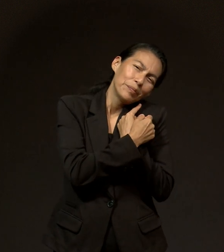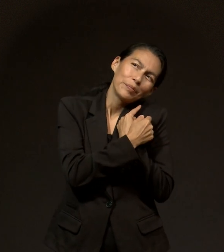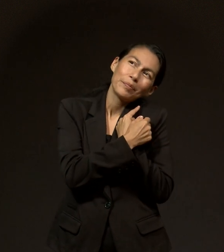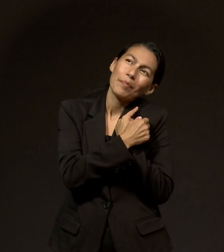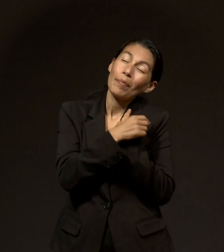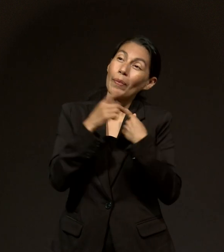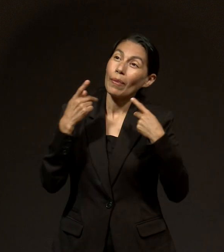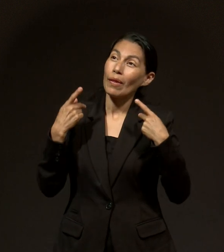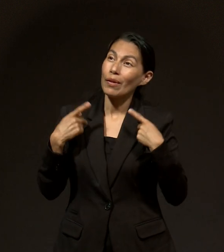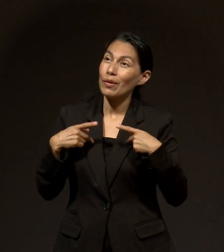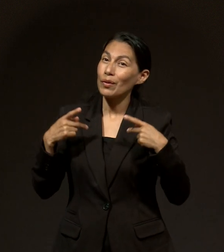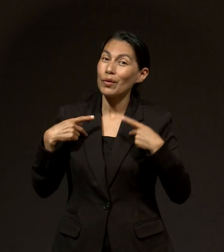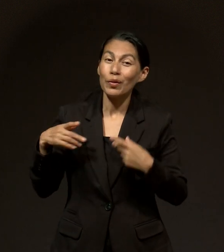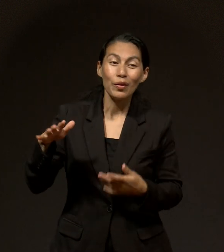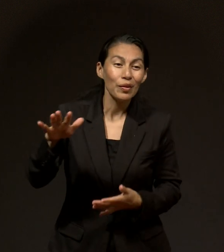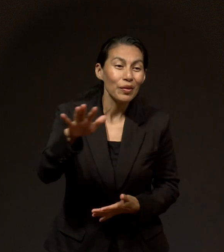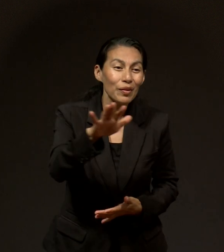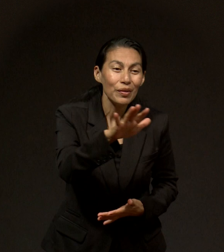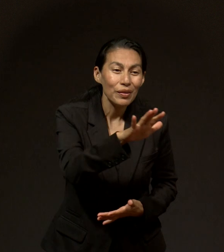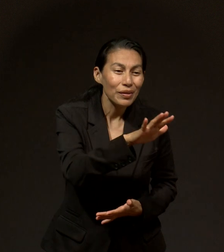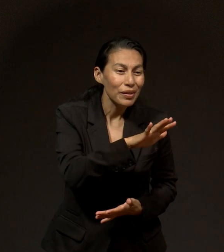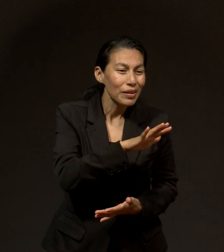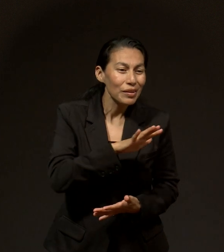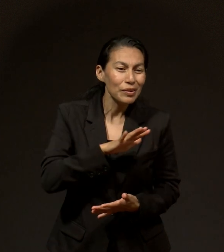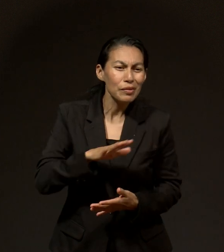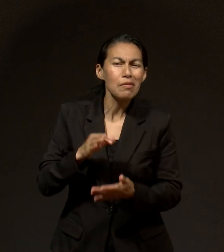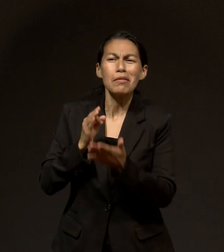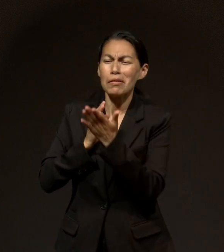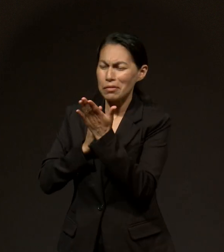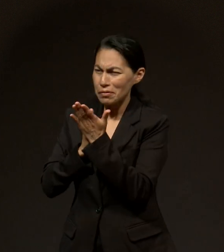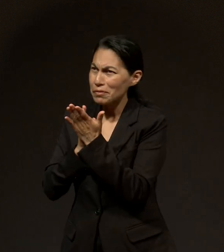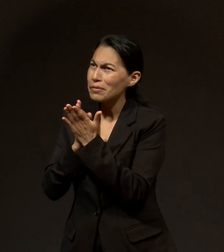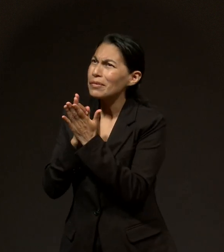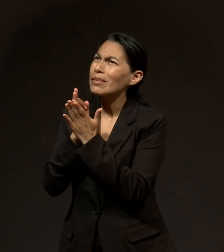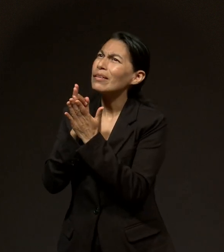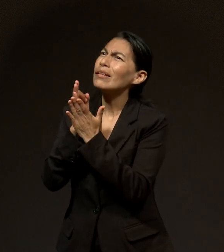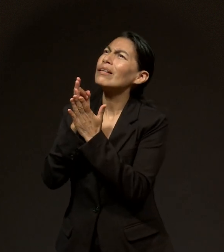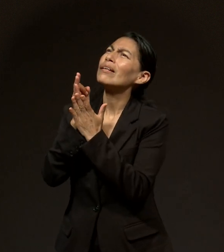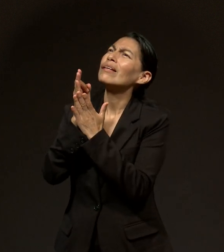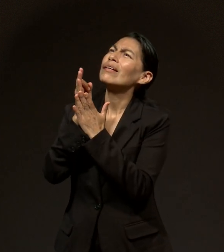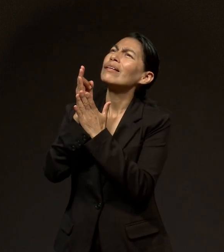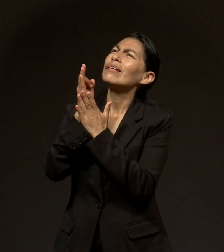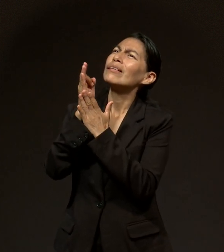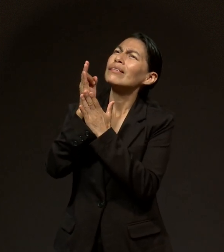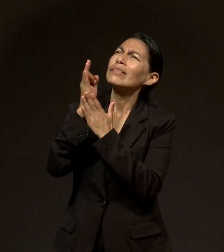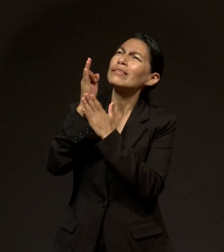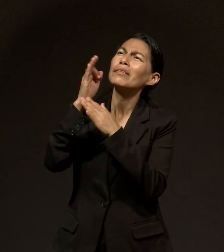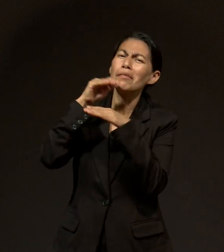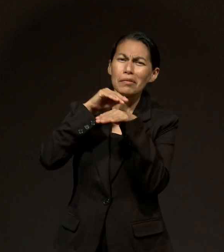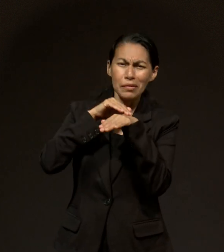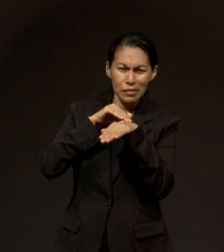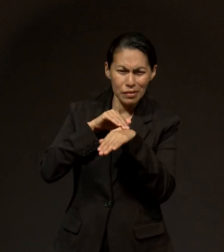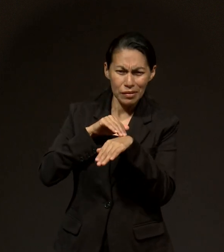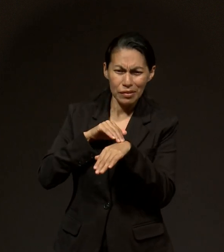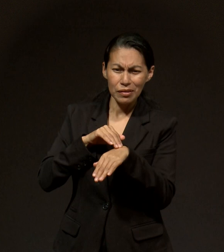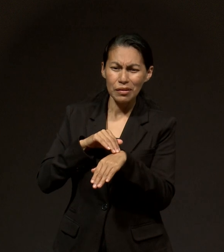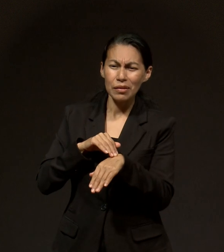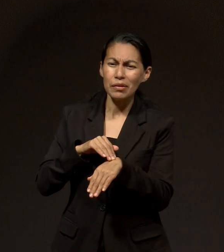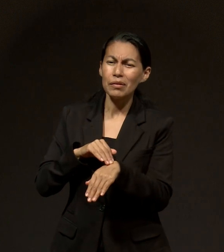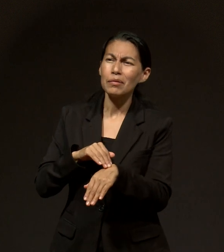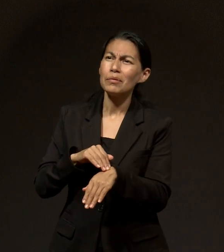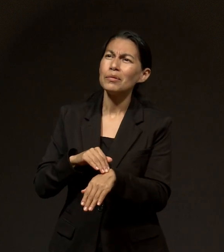nombre descansamos Los que buscamos la senda